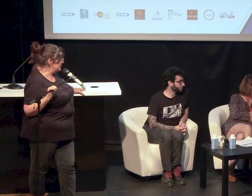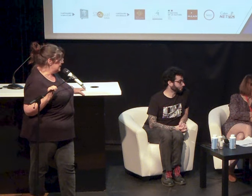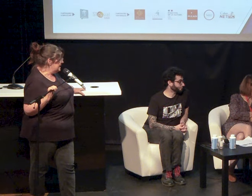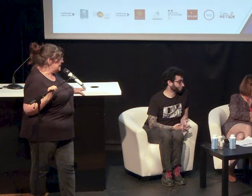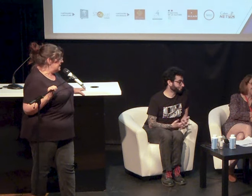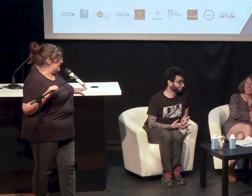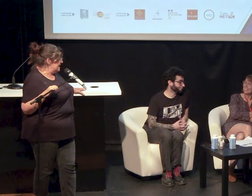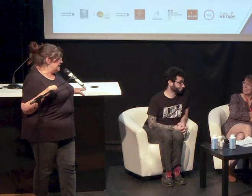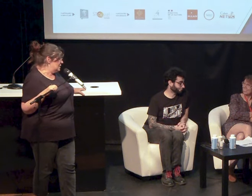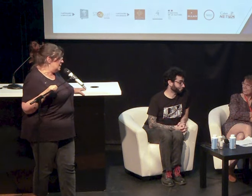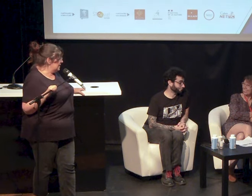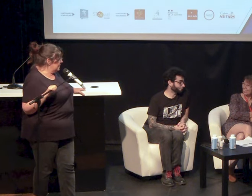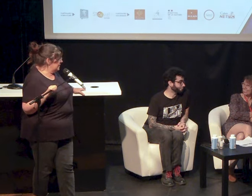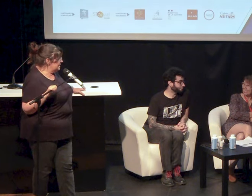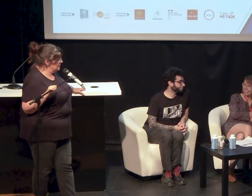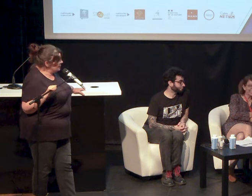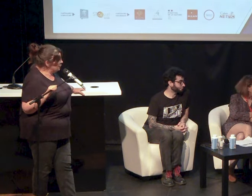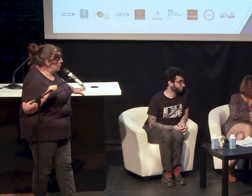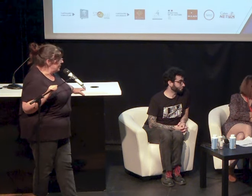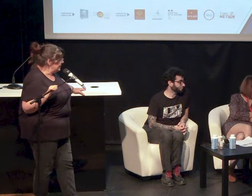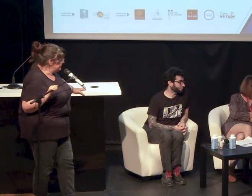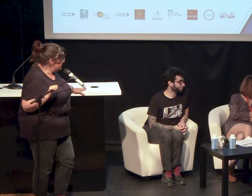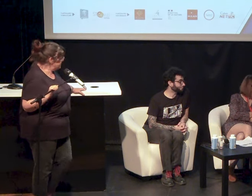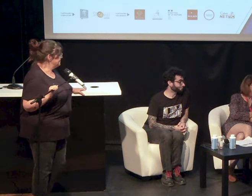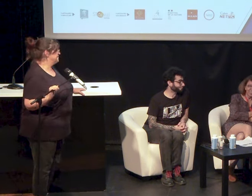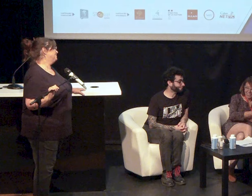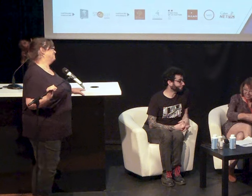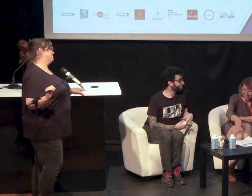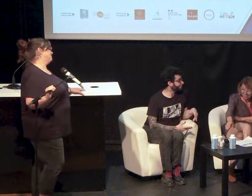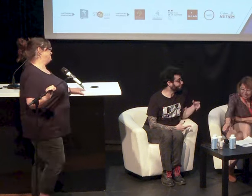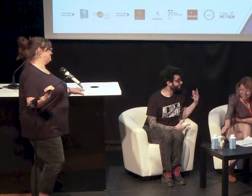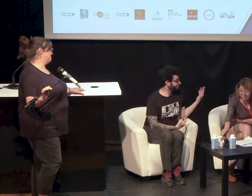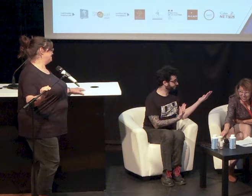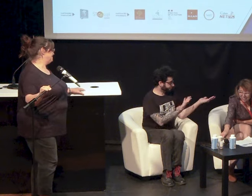sourde. Donc, double peine.